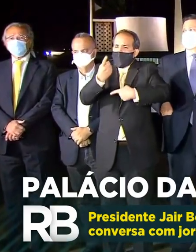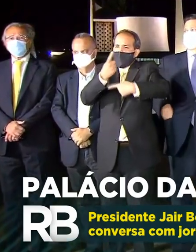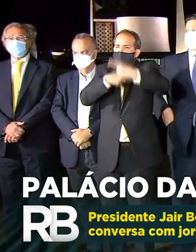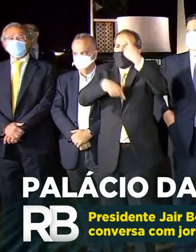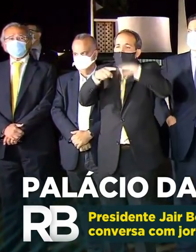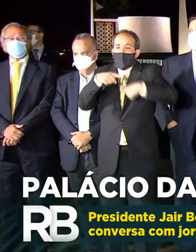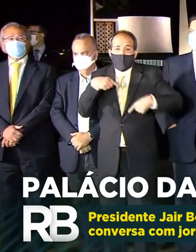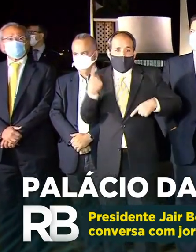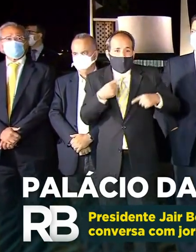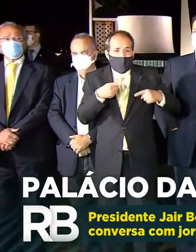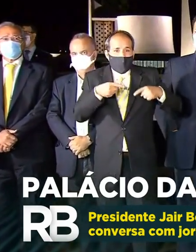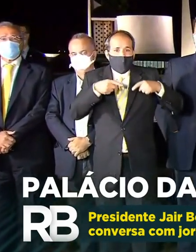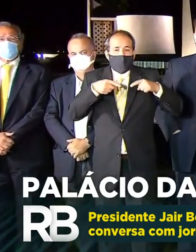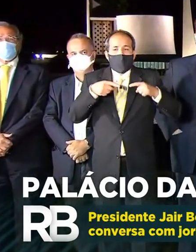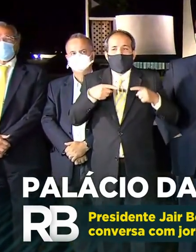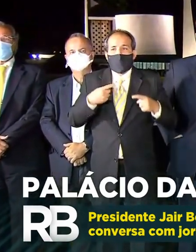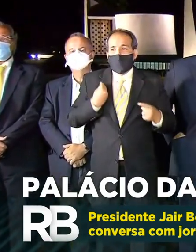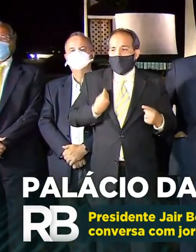nós aqui